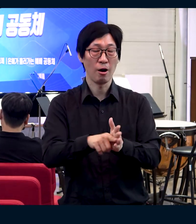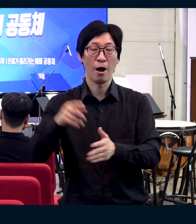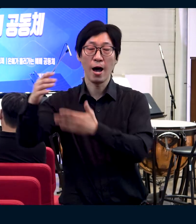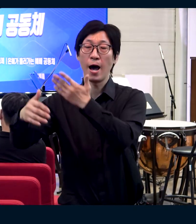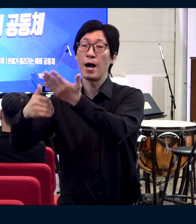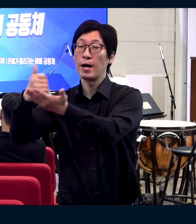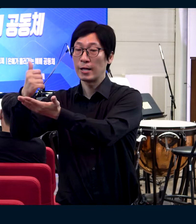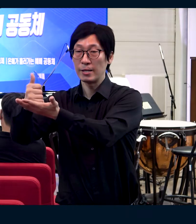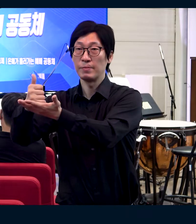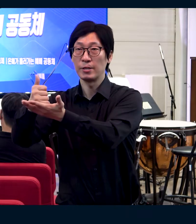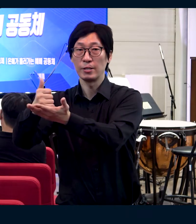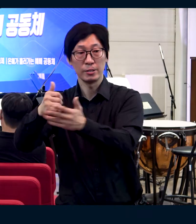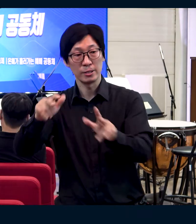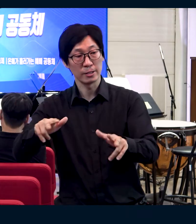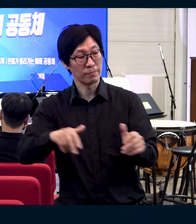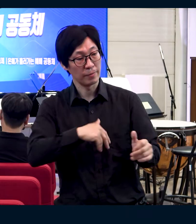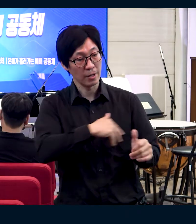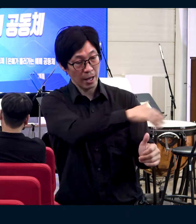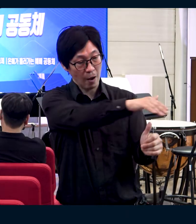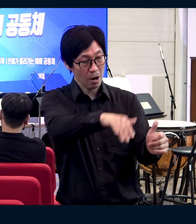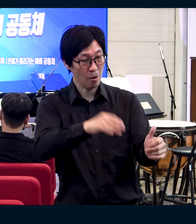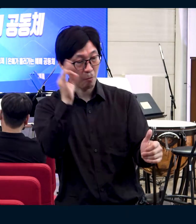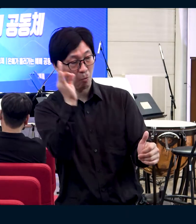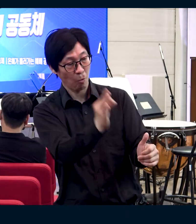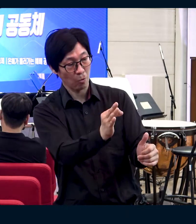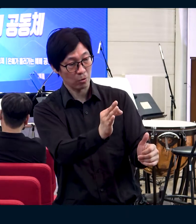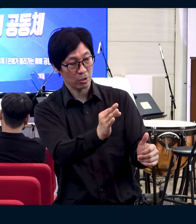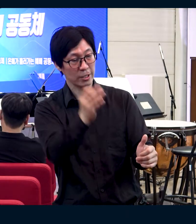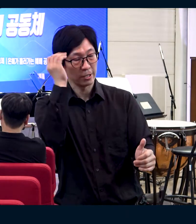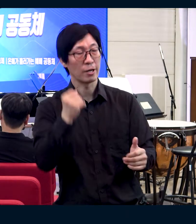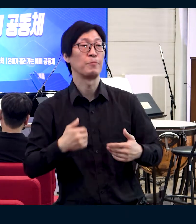것을 지켜보고 계심을 기억하는 거예요.